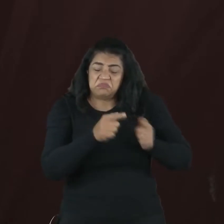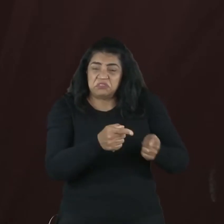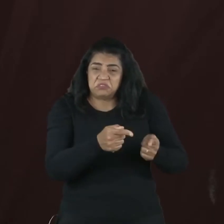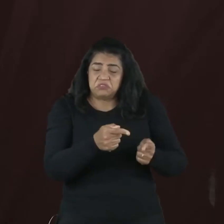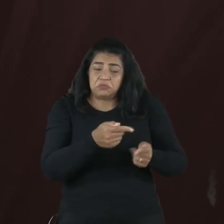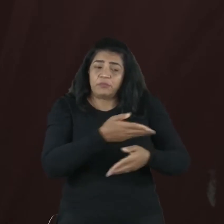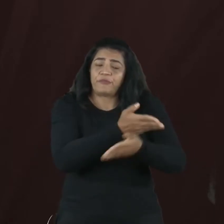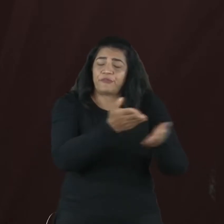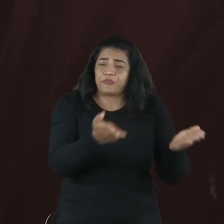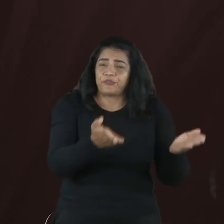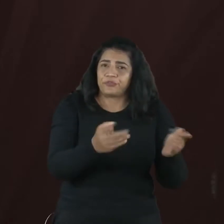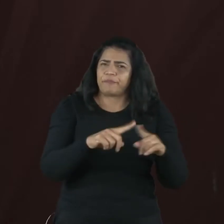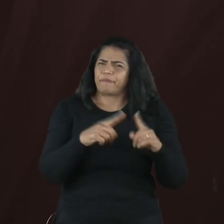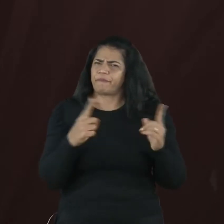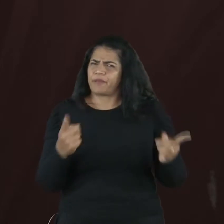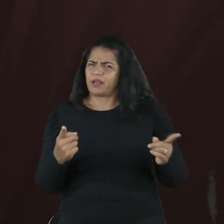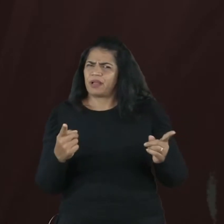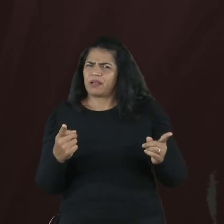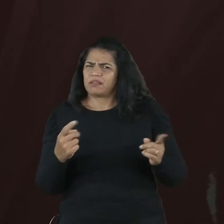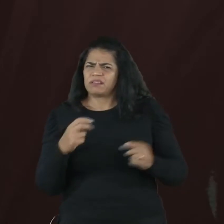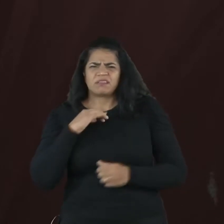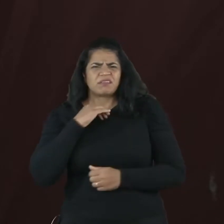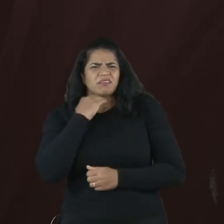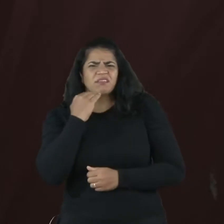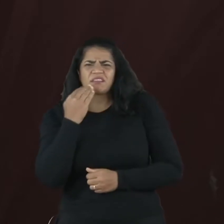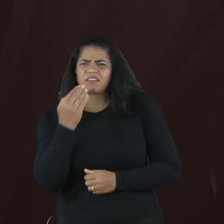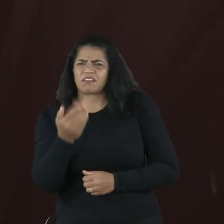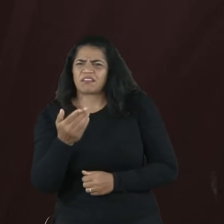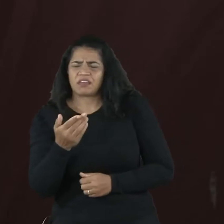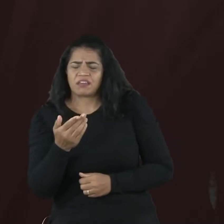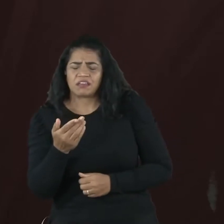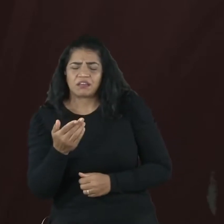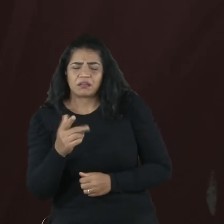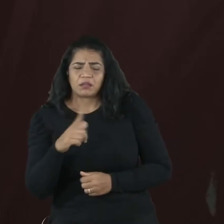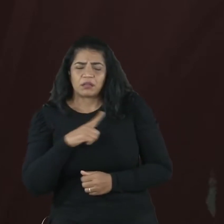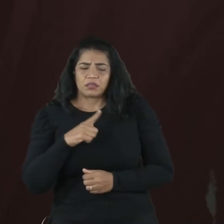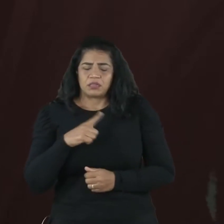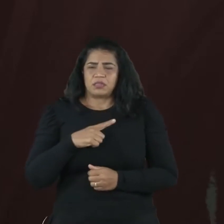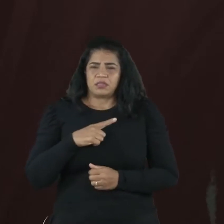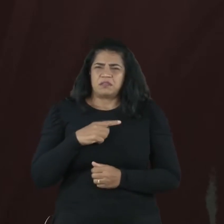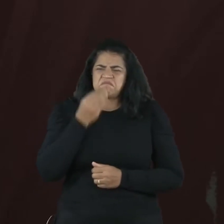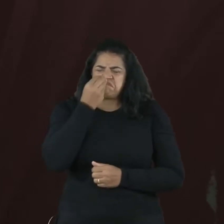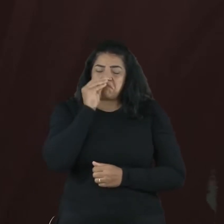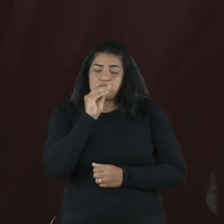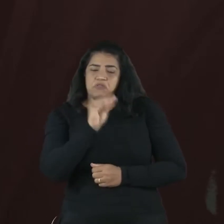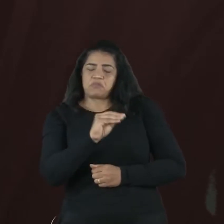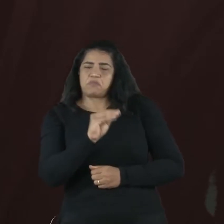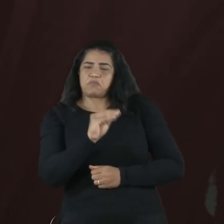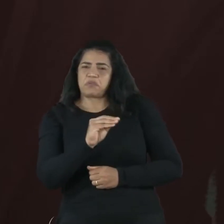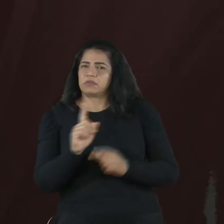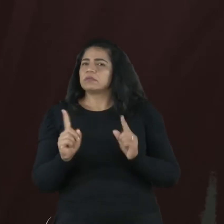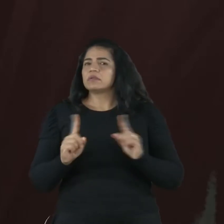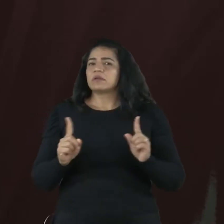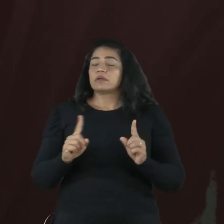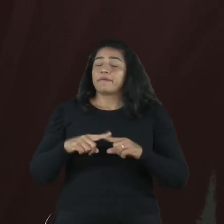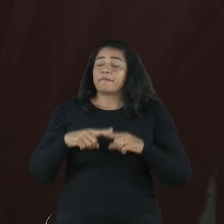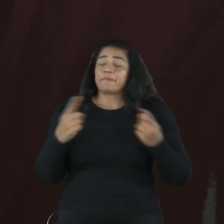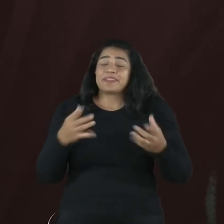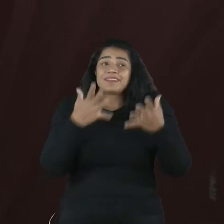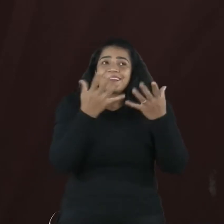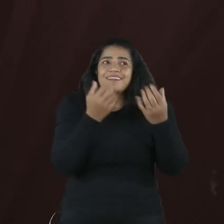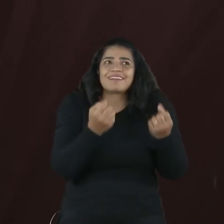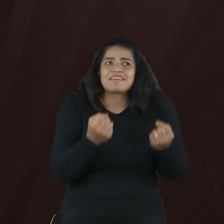desprezo nem desgosto, antes me recebesses como anjo de Deus, como